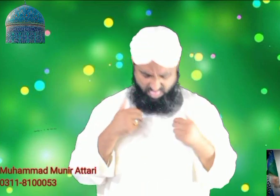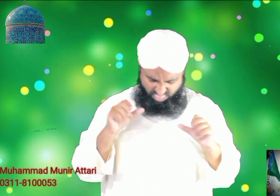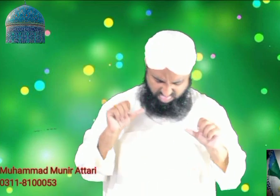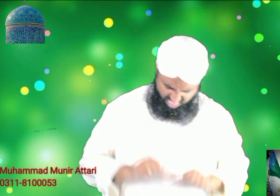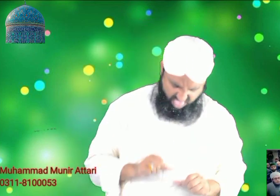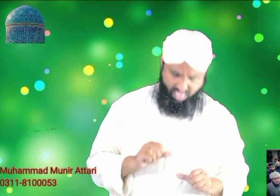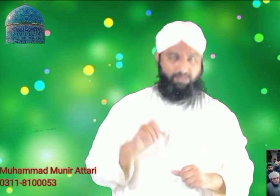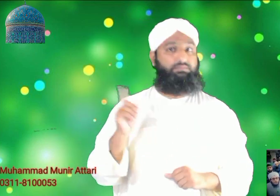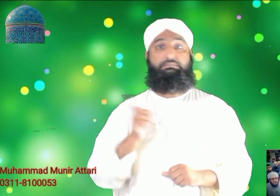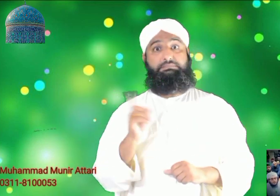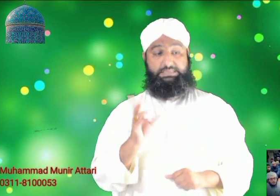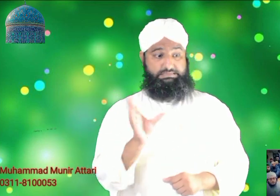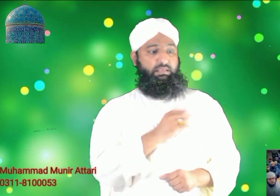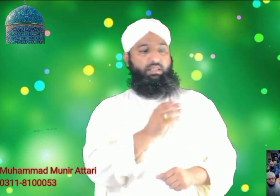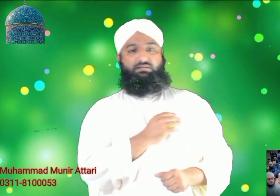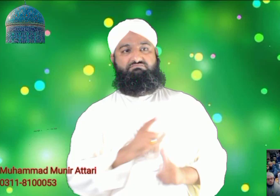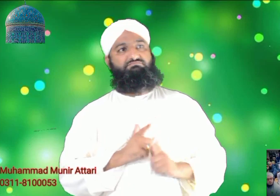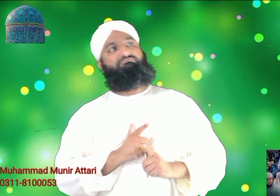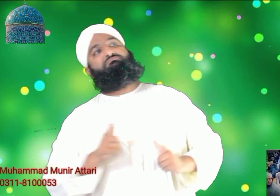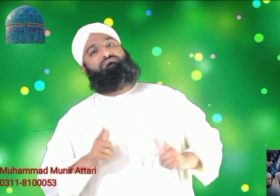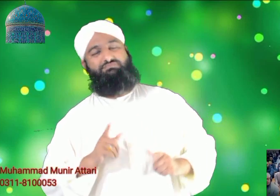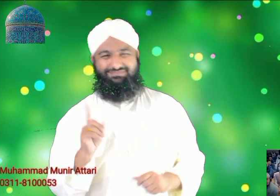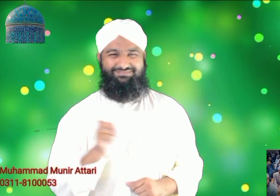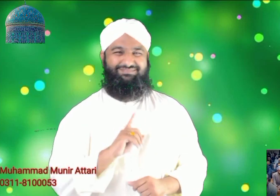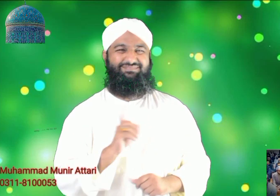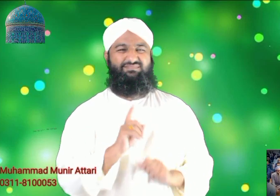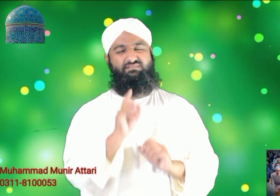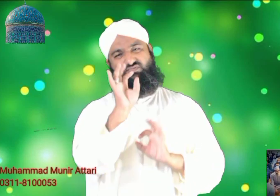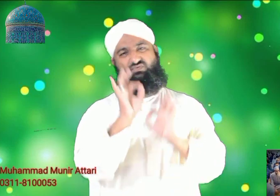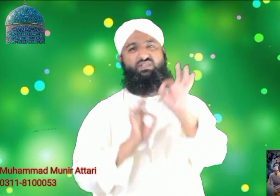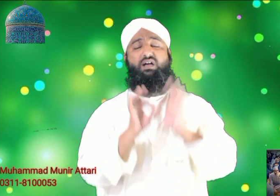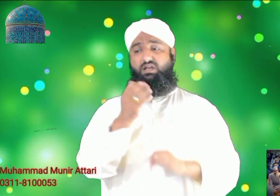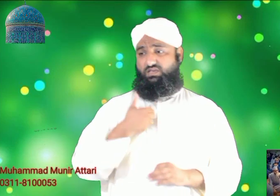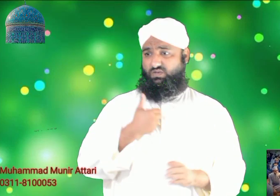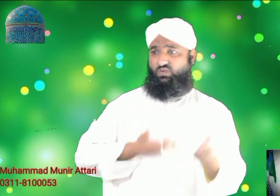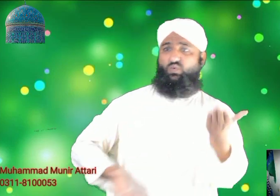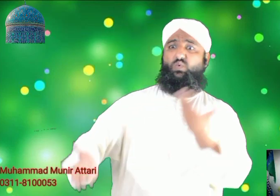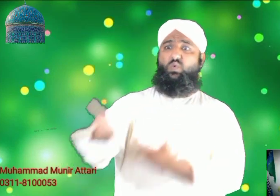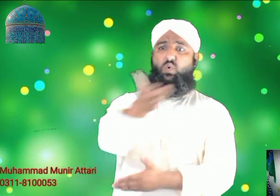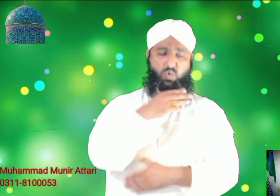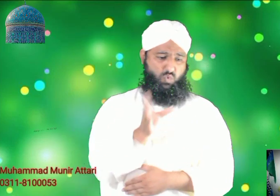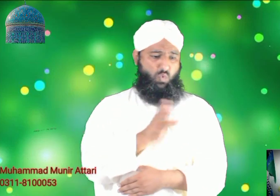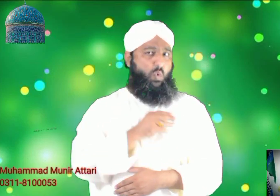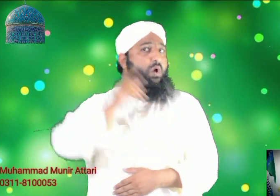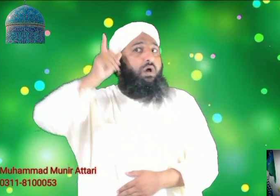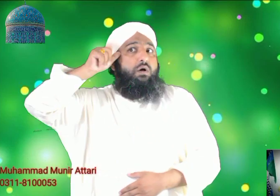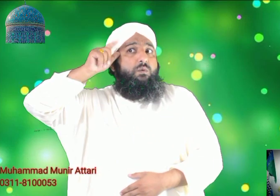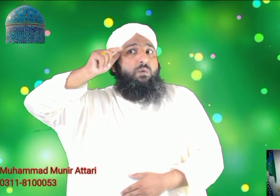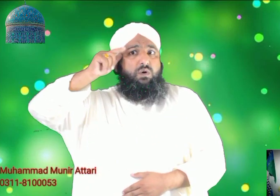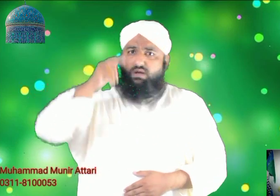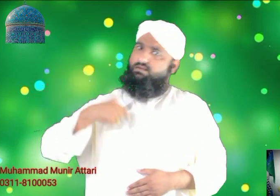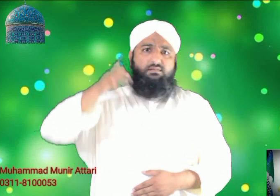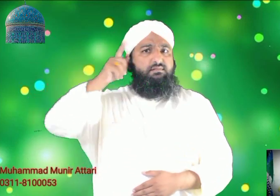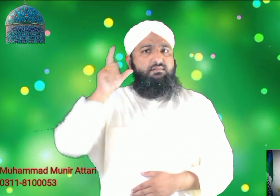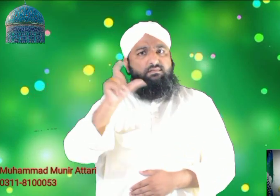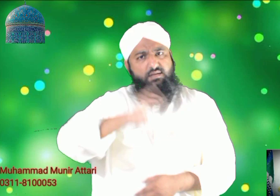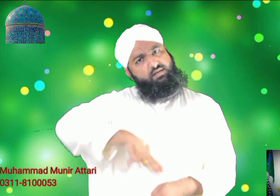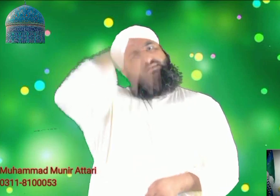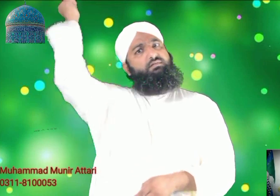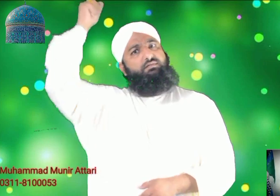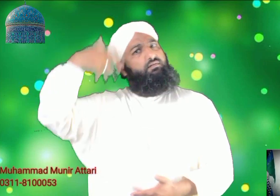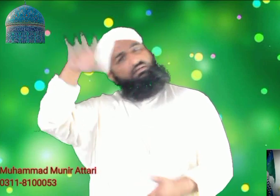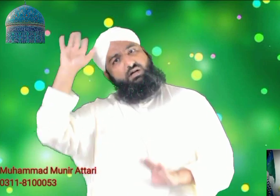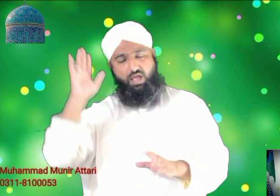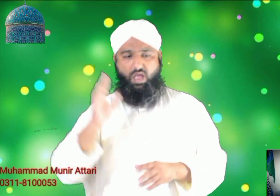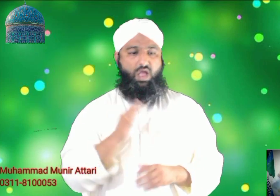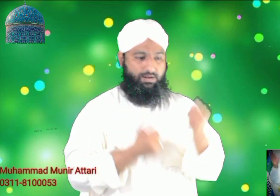بے خوف بھی نہیں ہونا ہے۔ آج ہم جیسے گناہگار میں کون ہے جس کو فکر ہے کہ میں ایمان لے کر جاؤں گا کہ نہیں؟ کون دعا کرتا ہے؟ گاڑی کی فکر